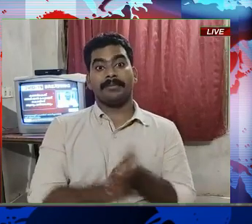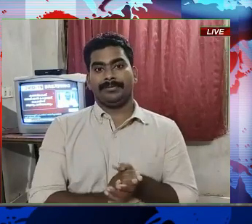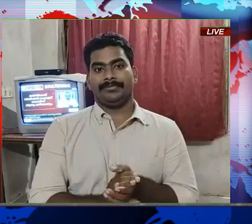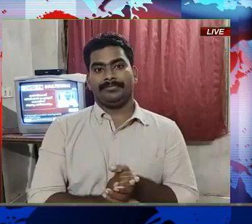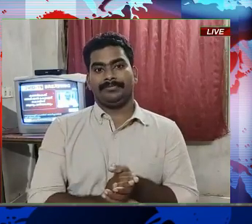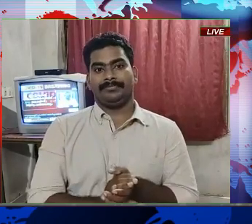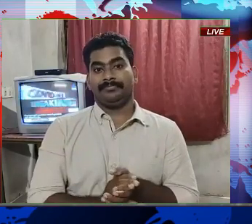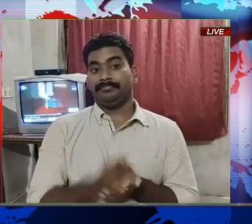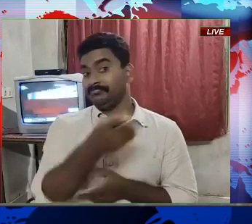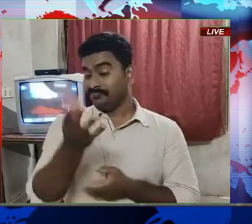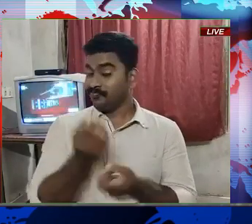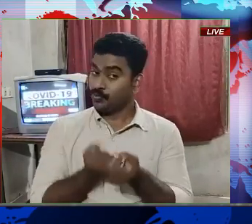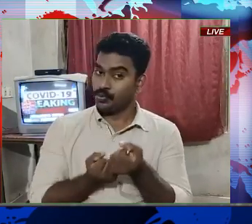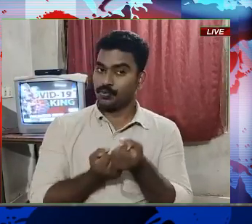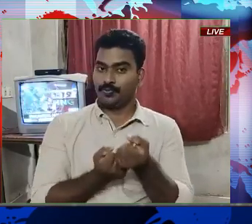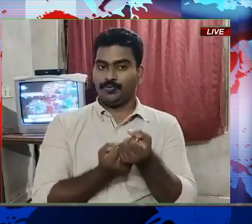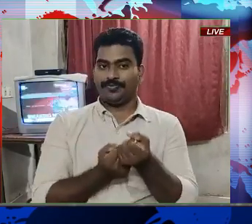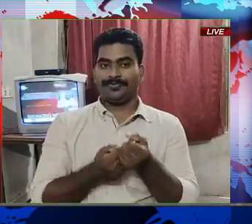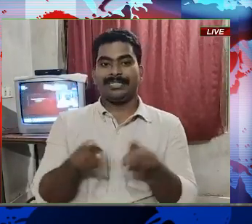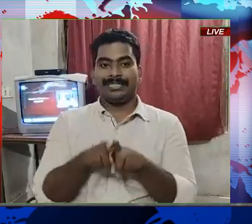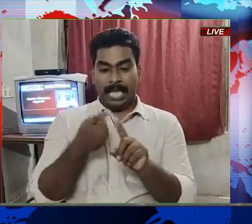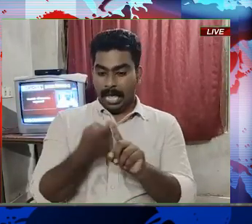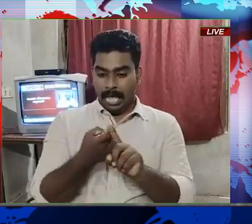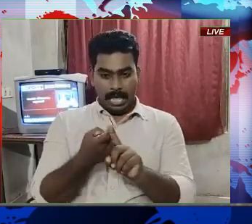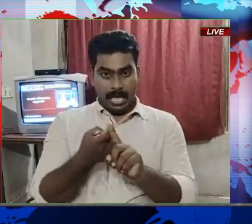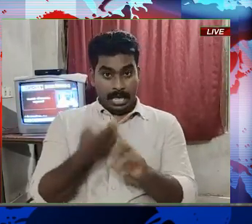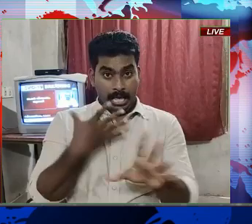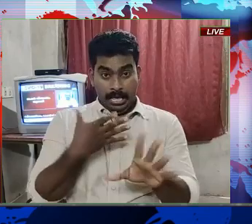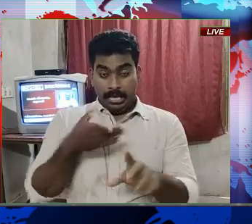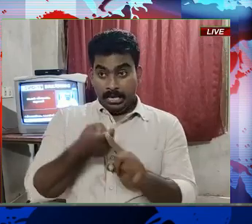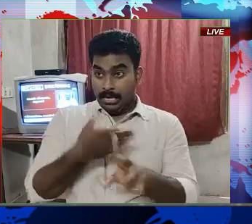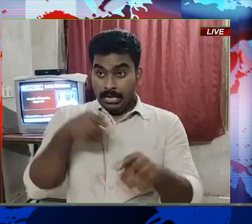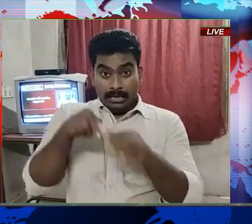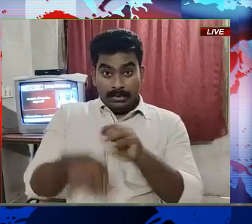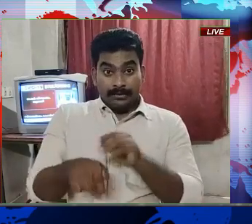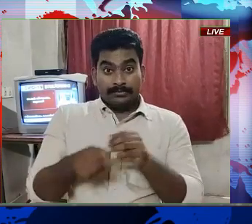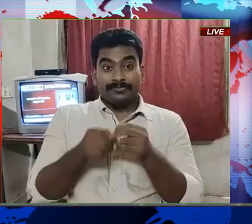വ്യാജ മദ്യ നിർമ്മാണത്തിന് ചിലർ